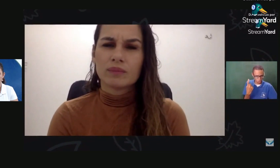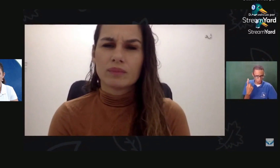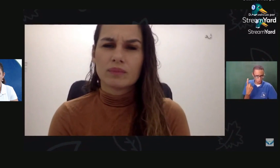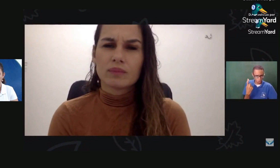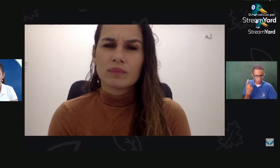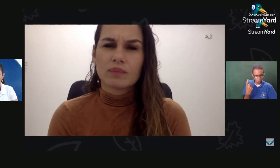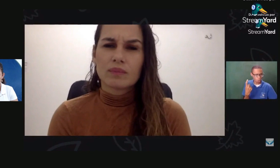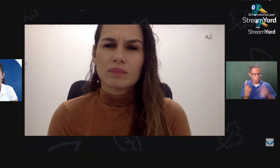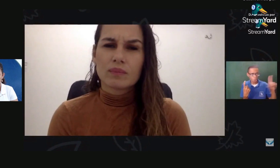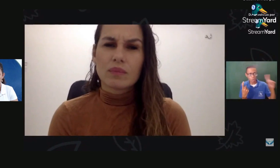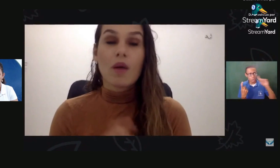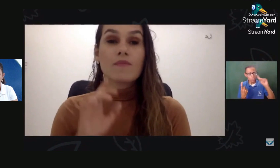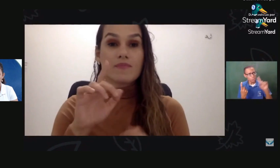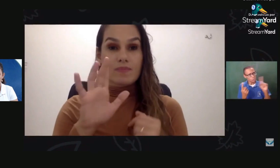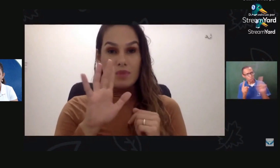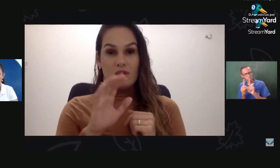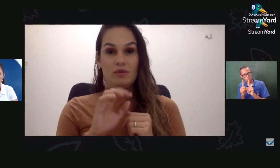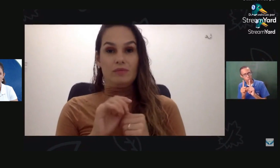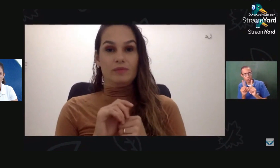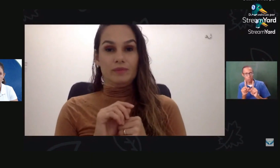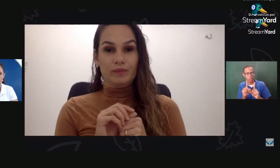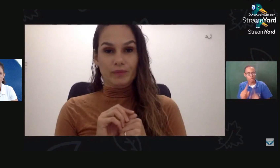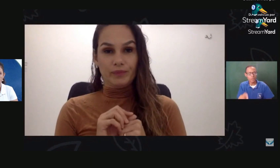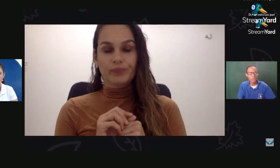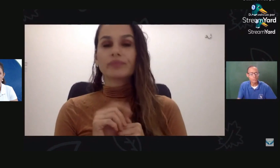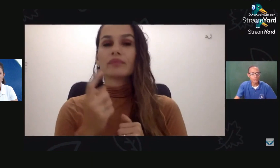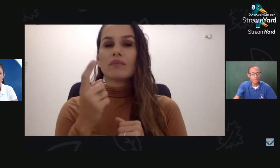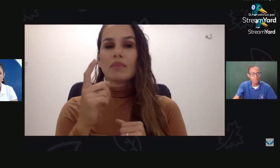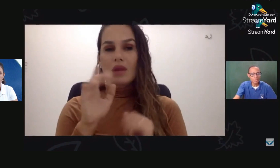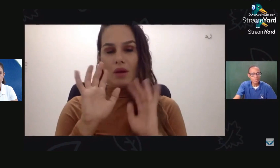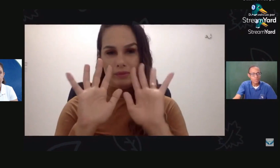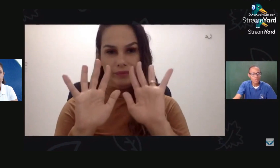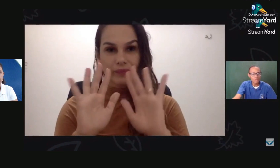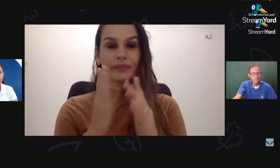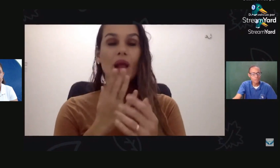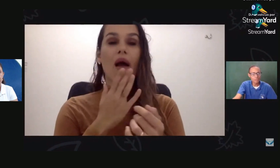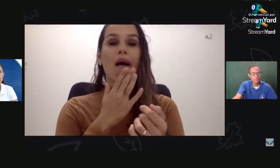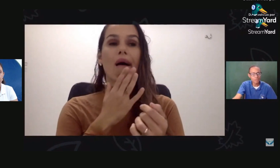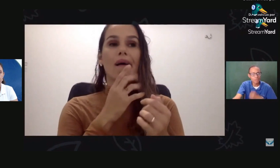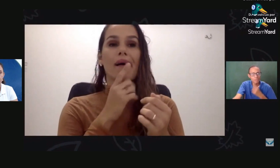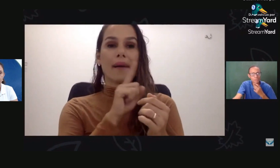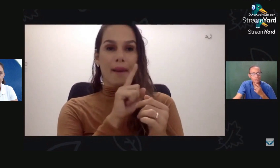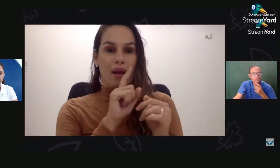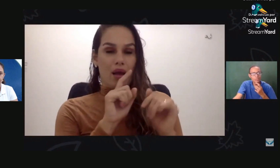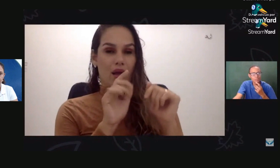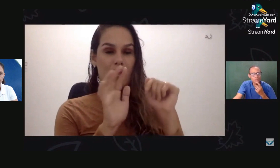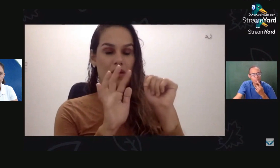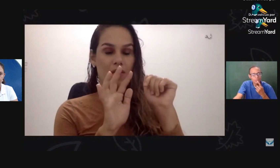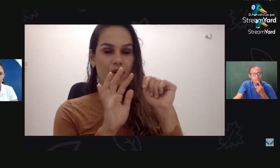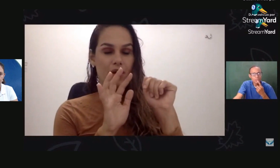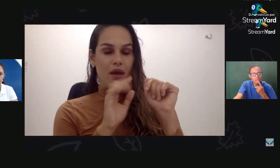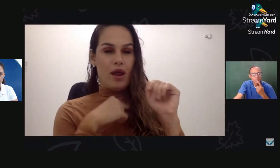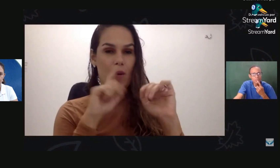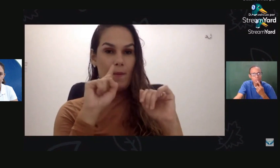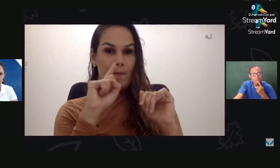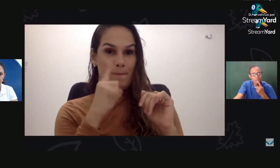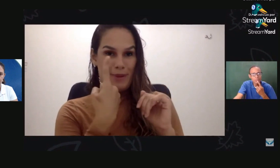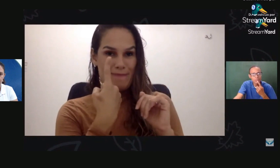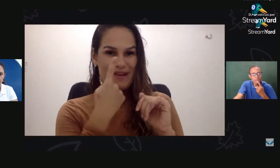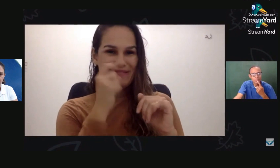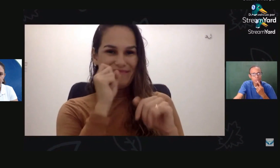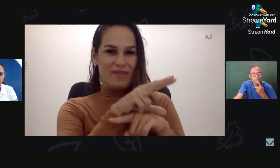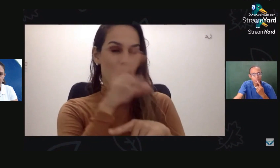Dentro dessa escola, Vanessa, você era sozinha, surda, tinha outras pessoas? Bom,